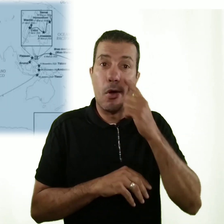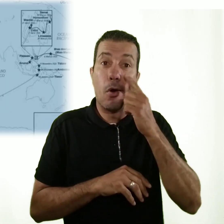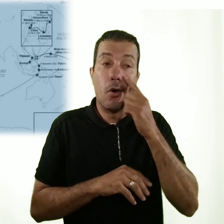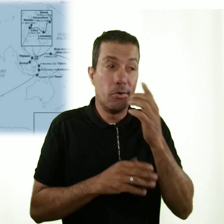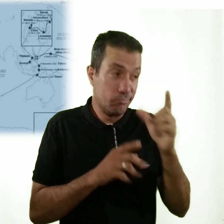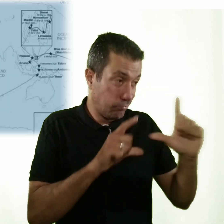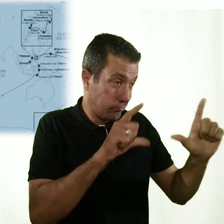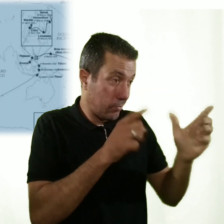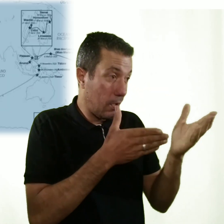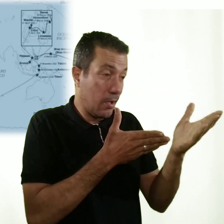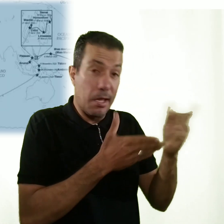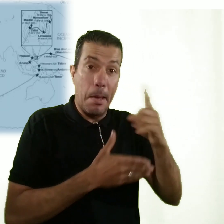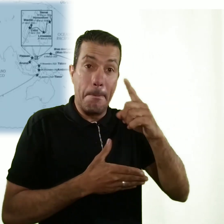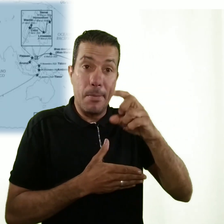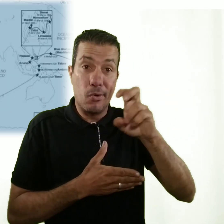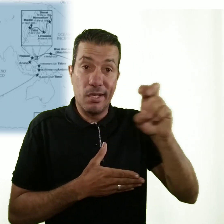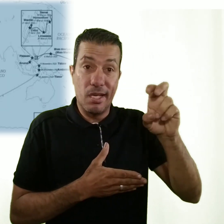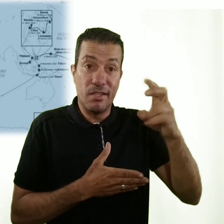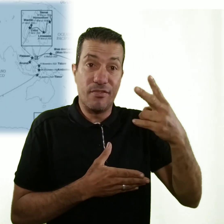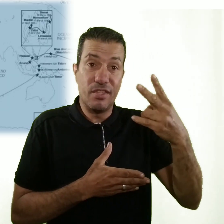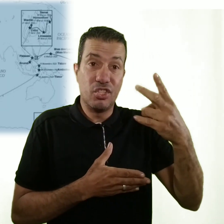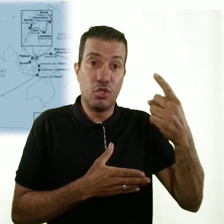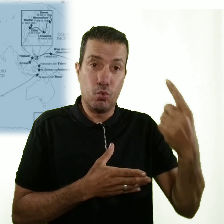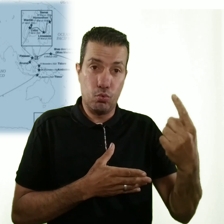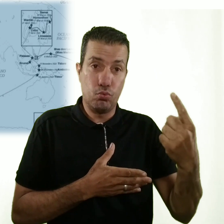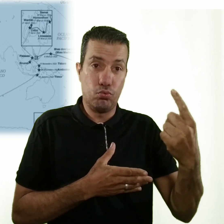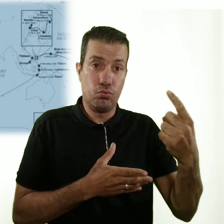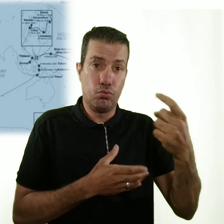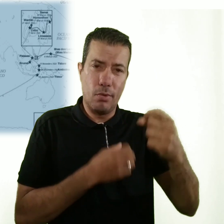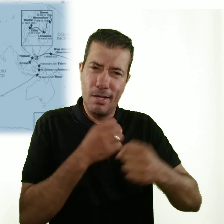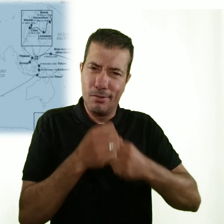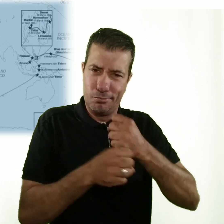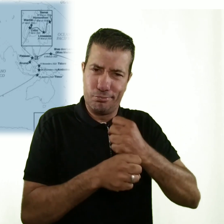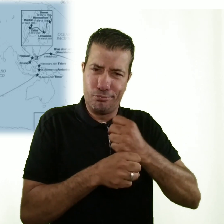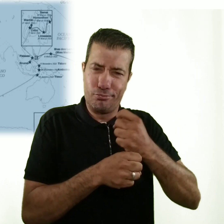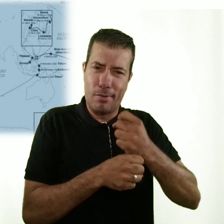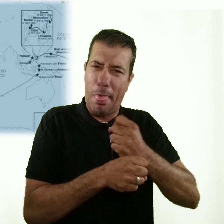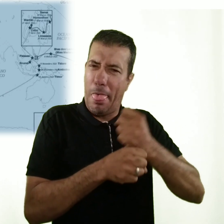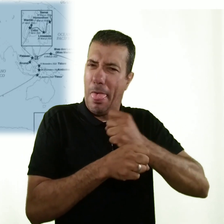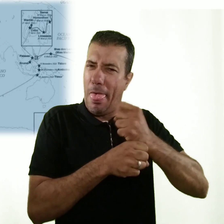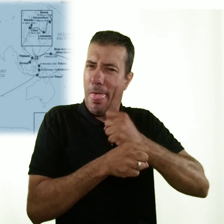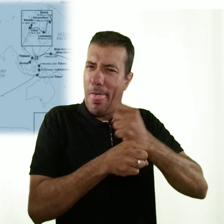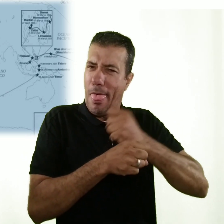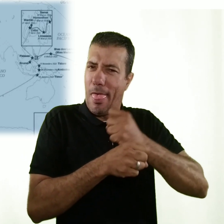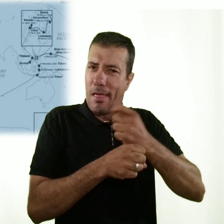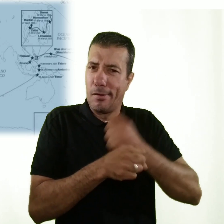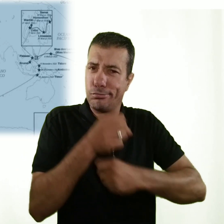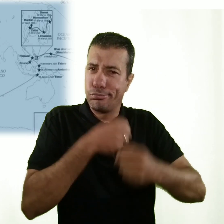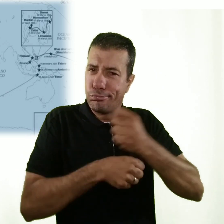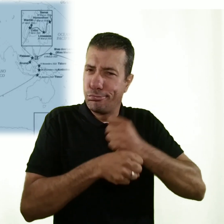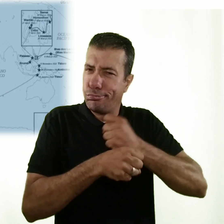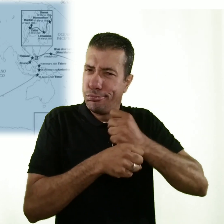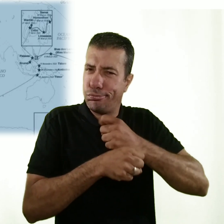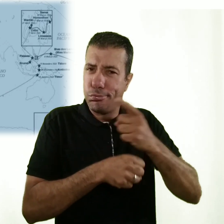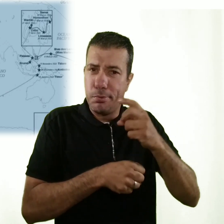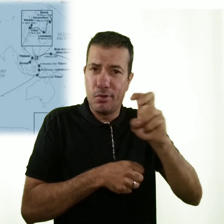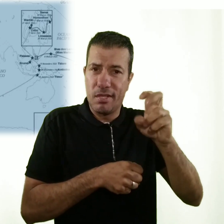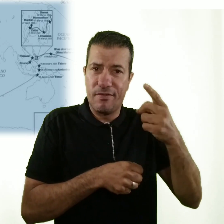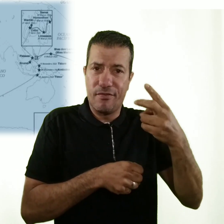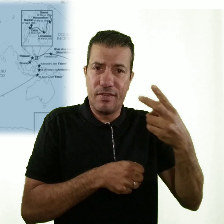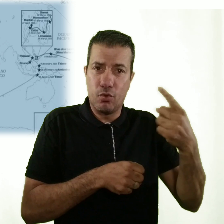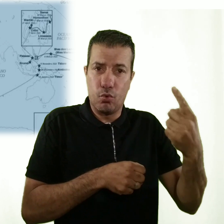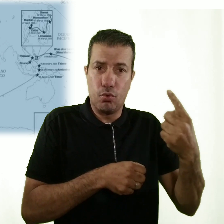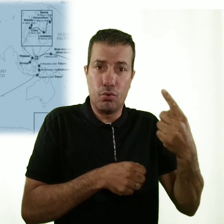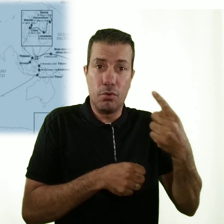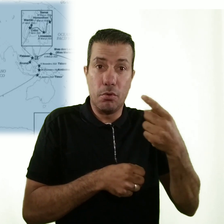Até que em 1521, você vai olhar bem no centro da tela, você tem uma estrela lá em cima, o nosso amigo Fernão